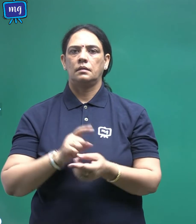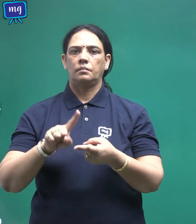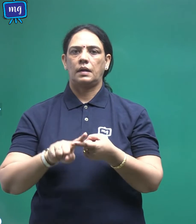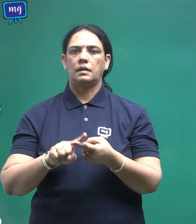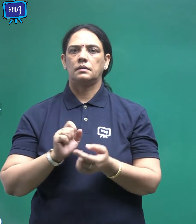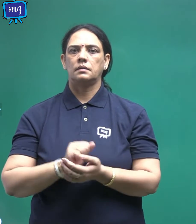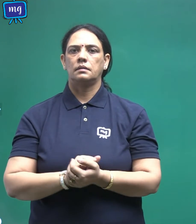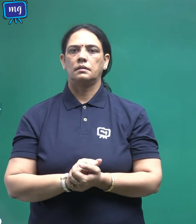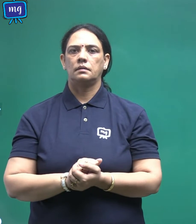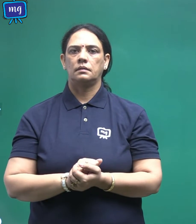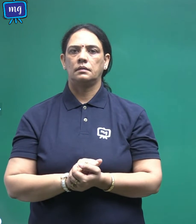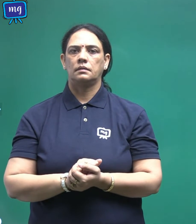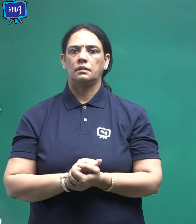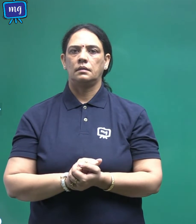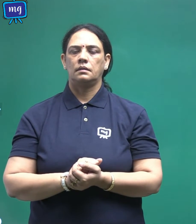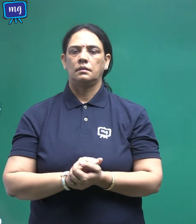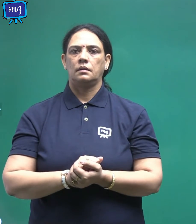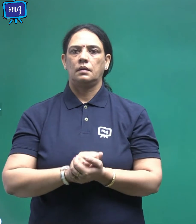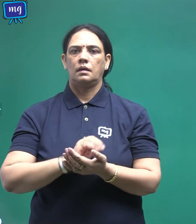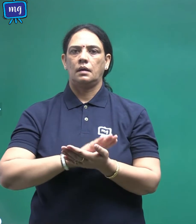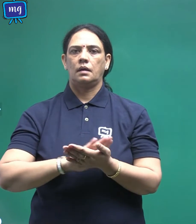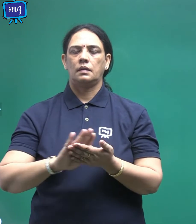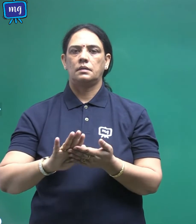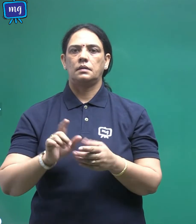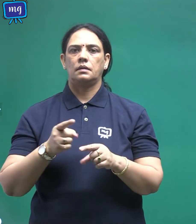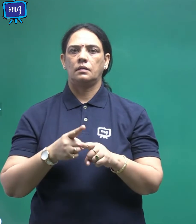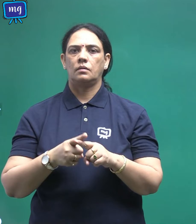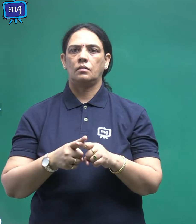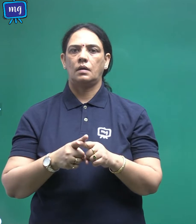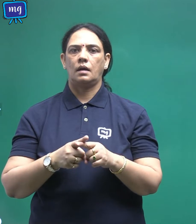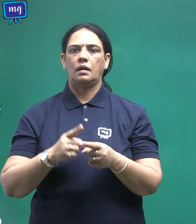प्लस H गुणा L।